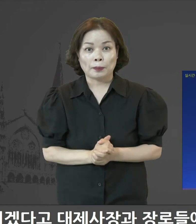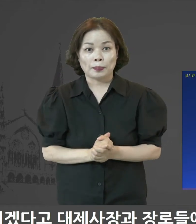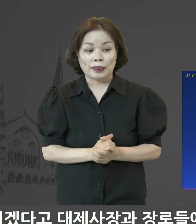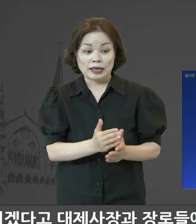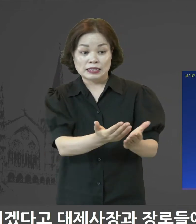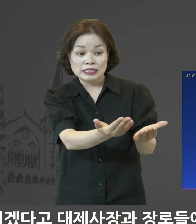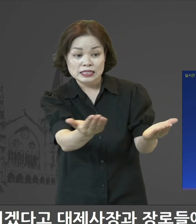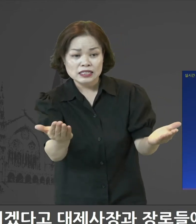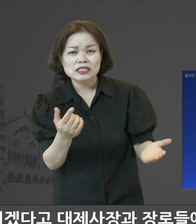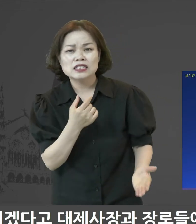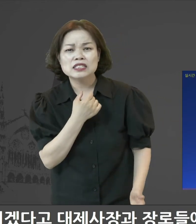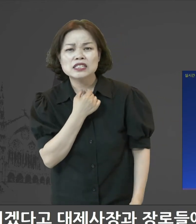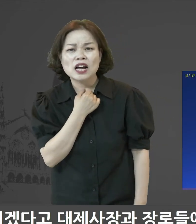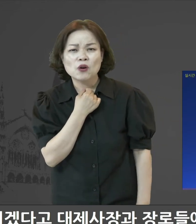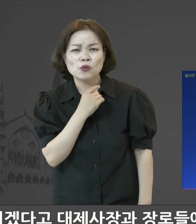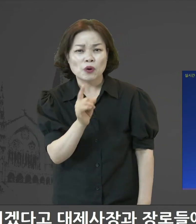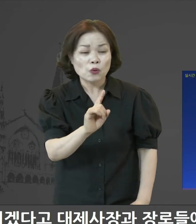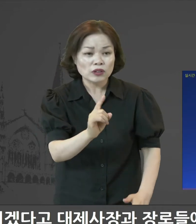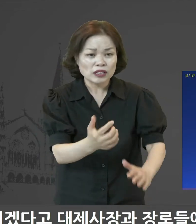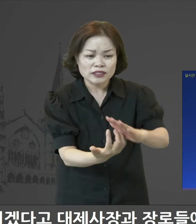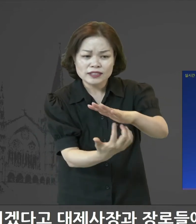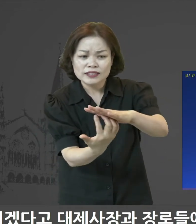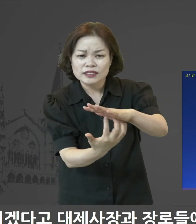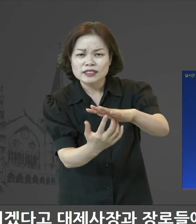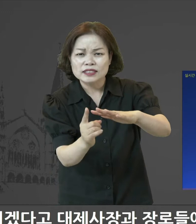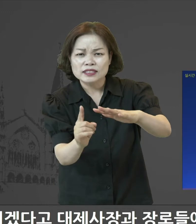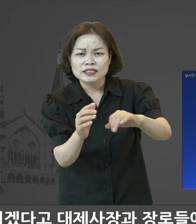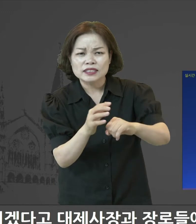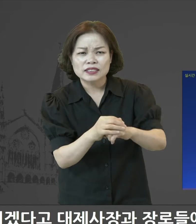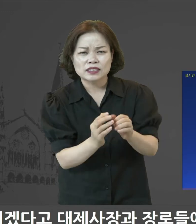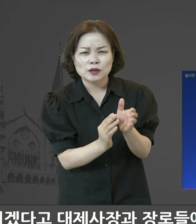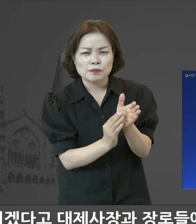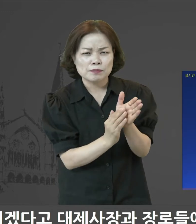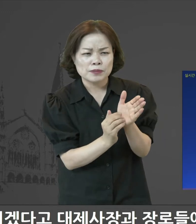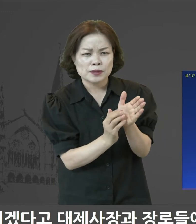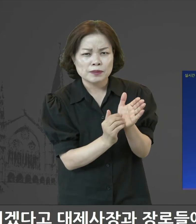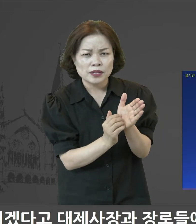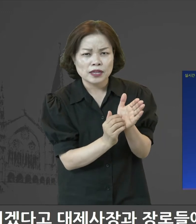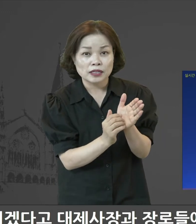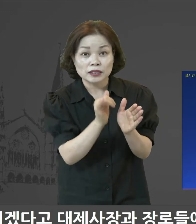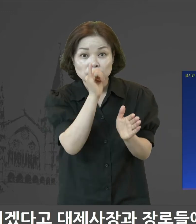이들이 하고 있는 모의가 극비리에 진행이 됐는데